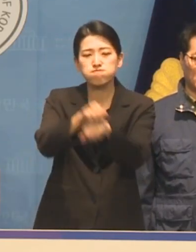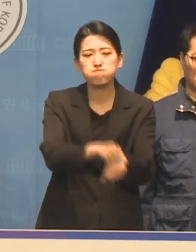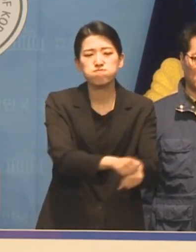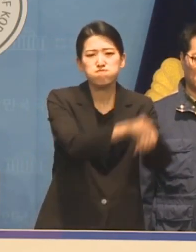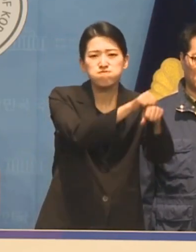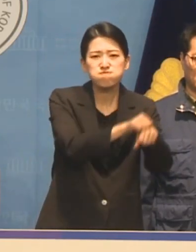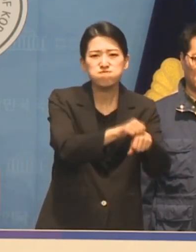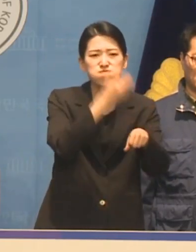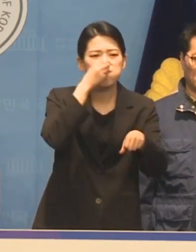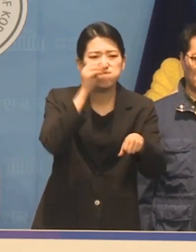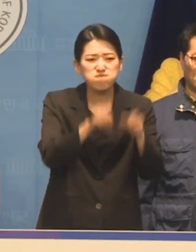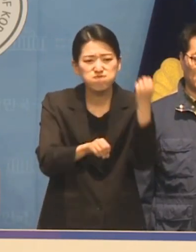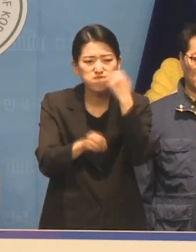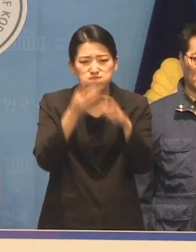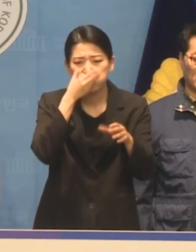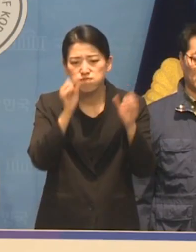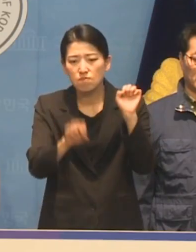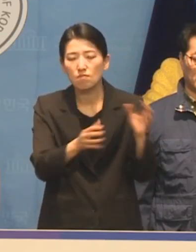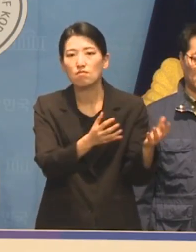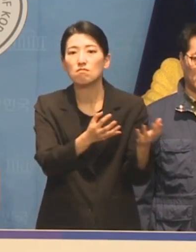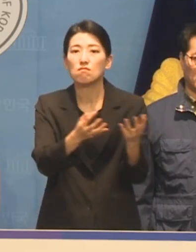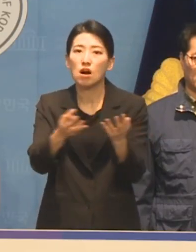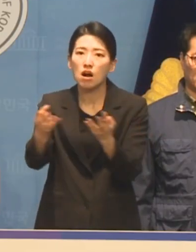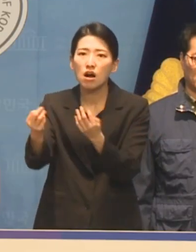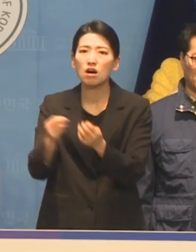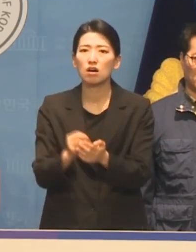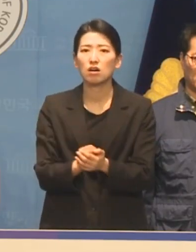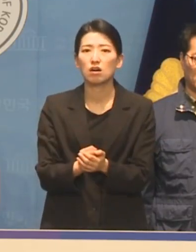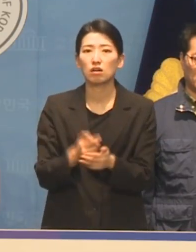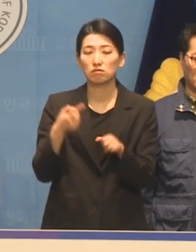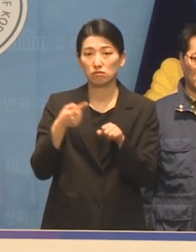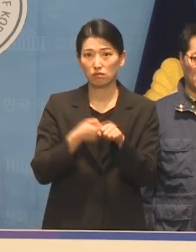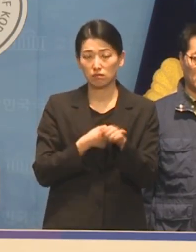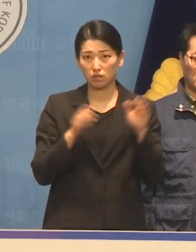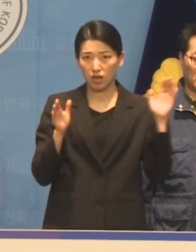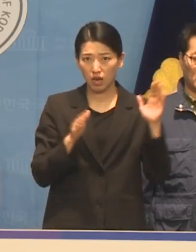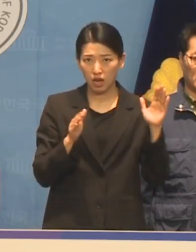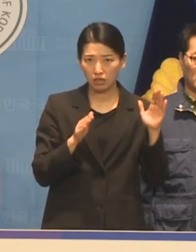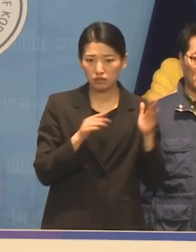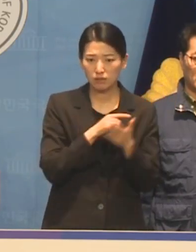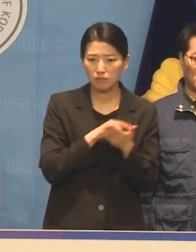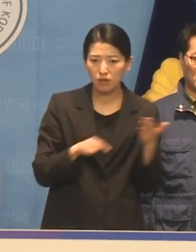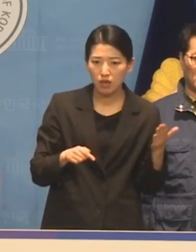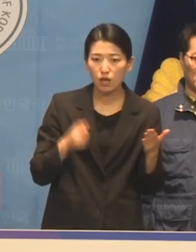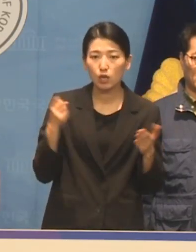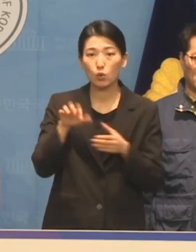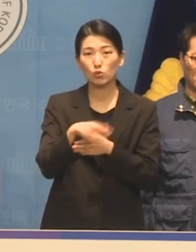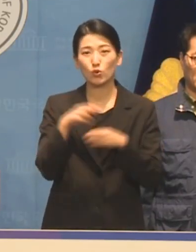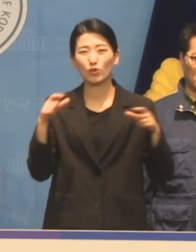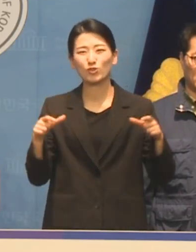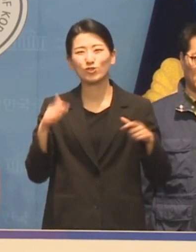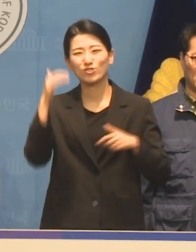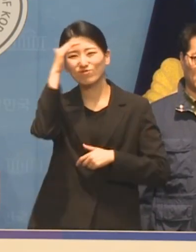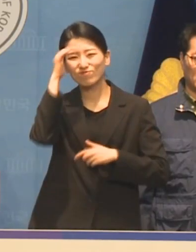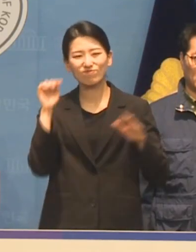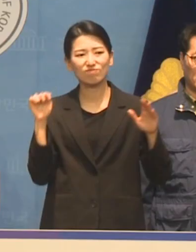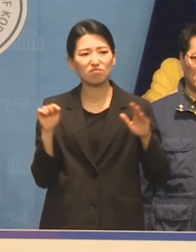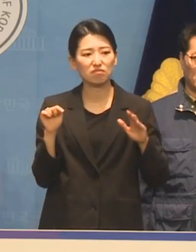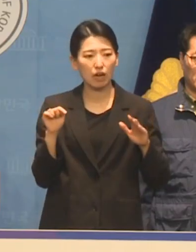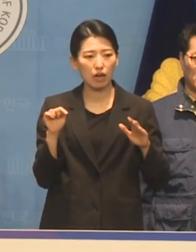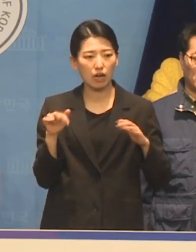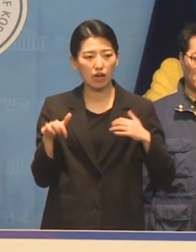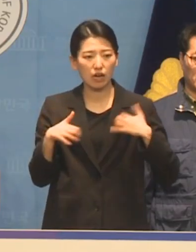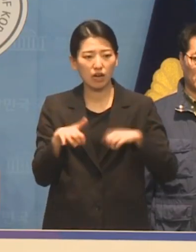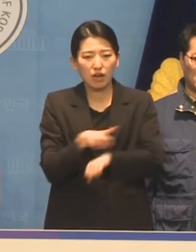문제가 심각합니다. 이로 인해 학생들은 물론이고 종로구민, 방문객들 모두 불편함을 호소하고